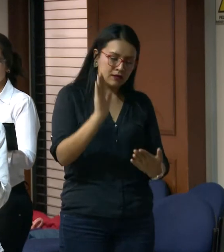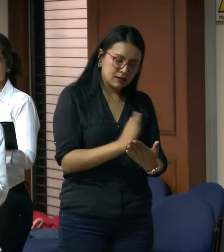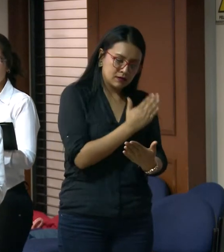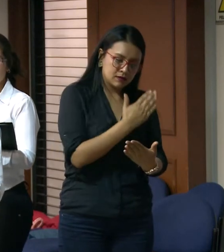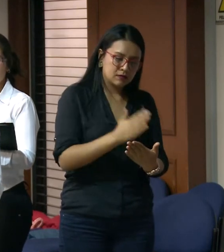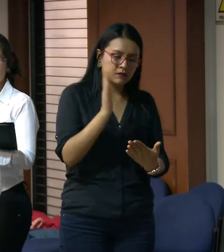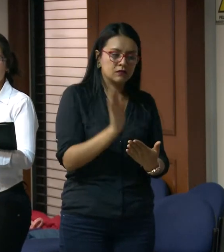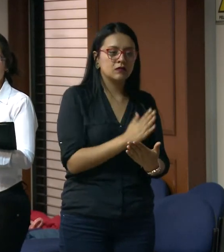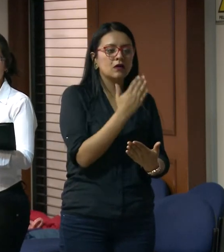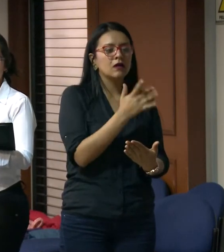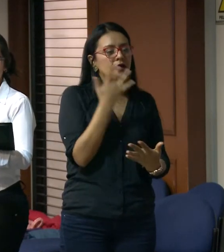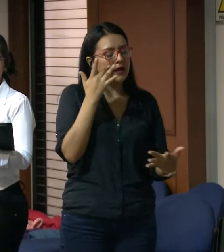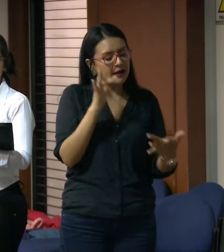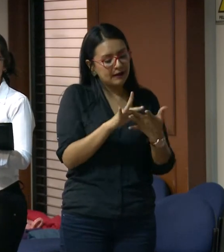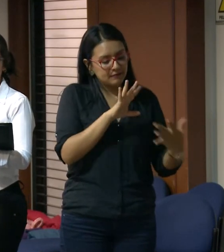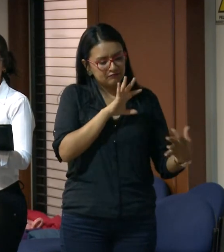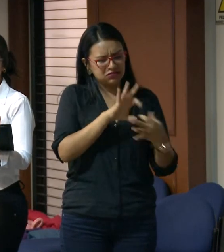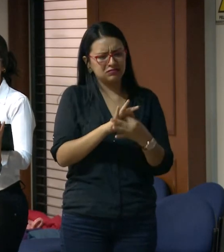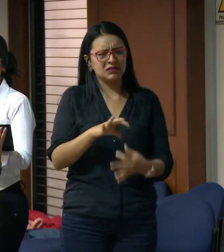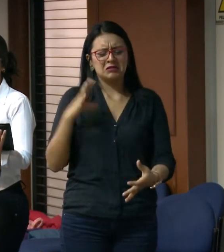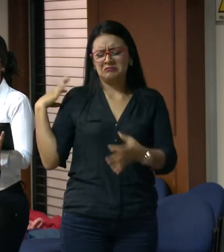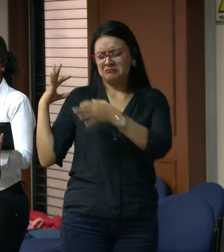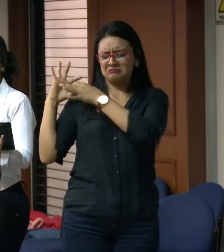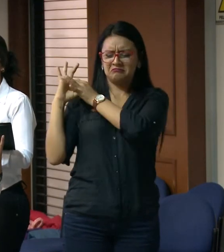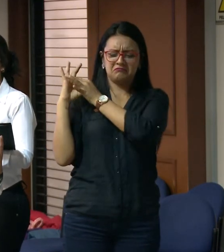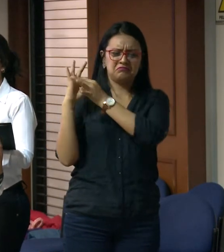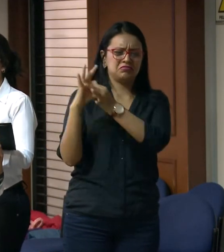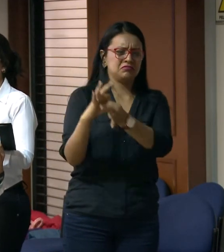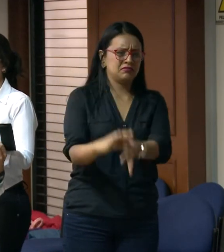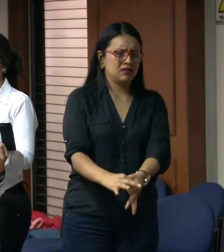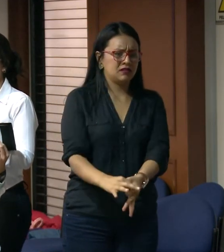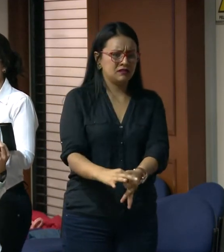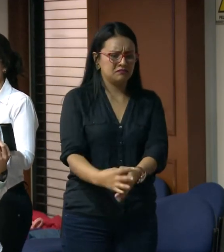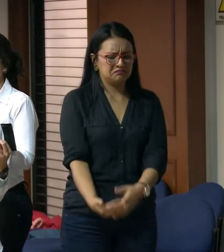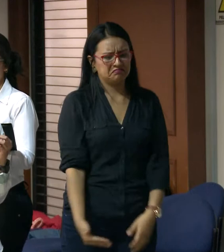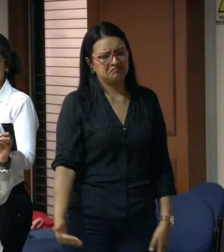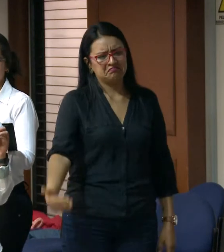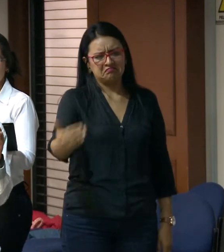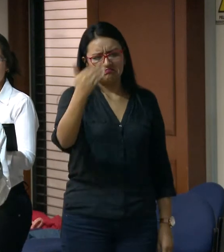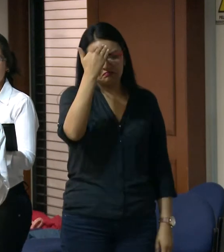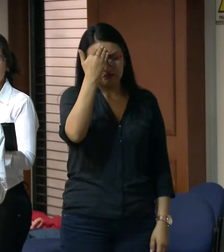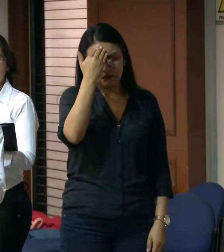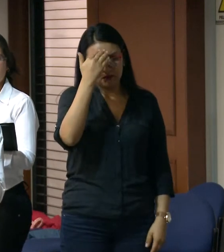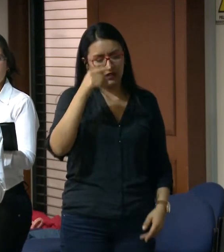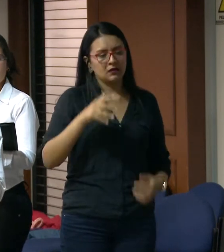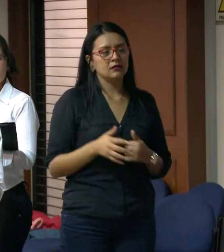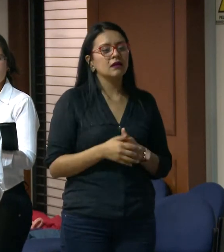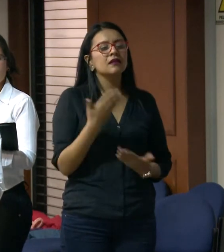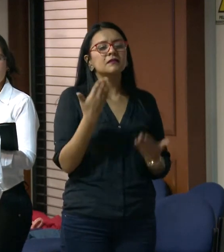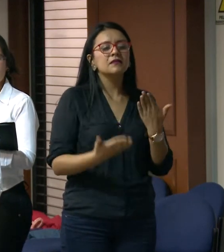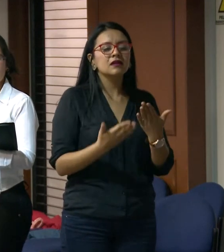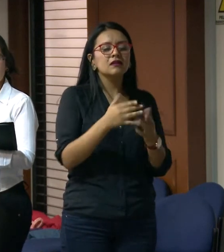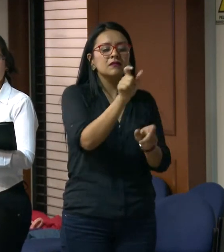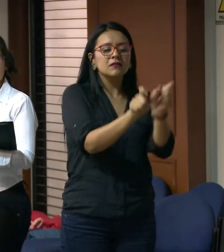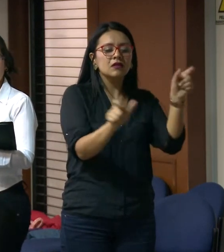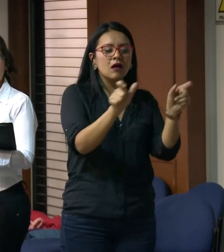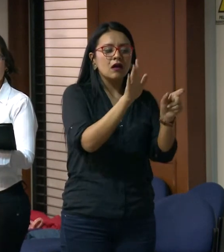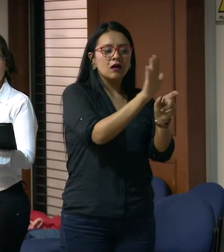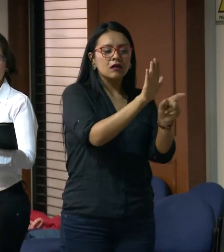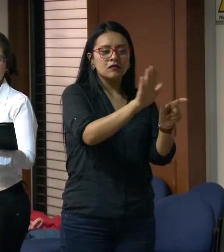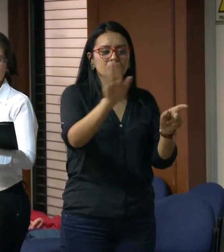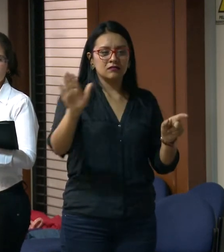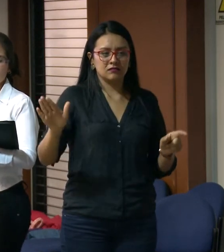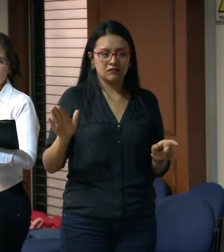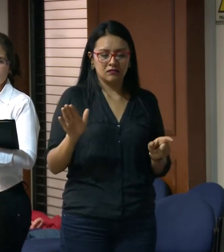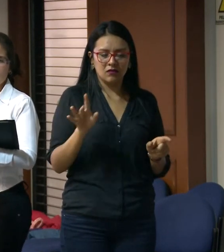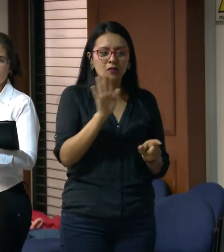ha hecho parte de la historia del hombre desde hace mucho tiempo y se define según en cada persona porque tiene en